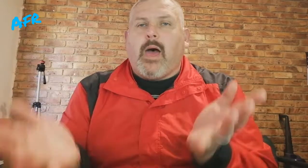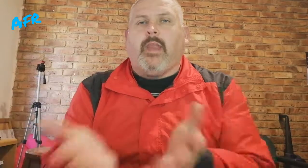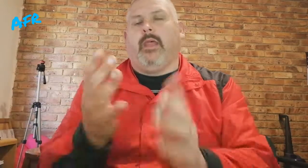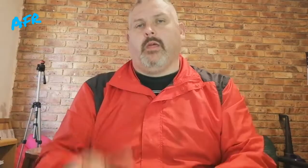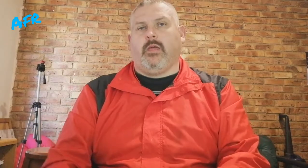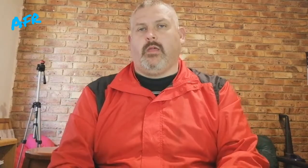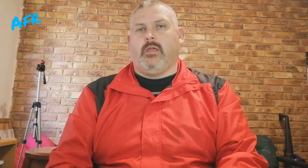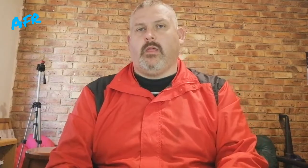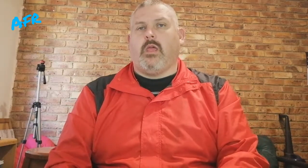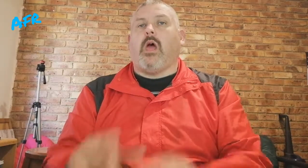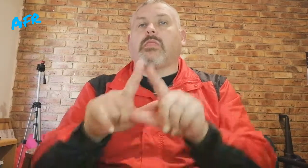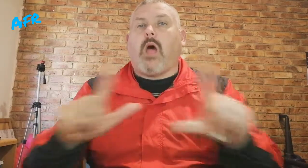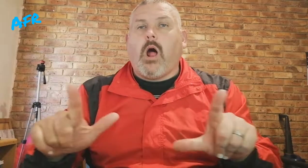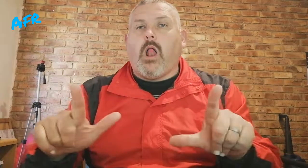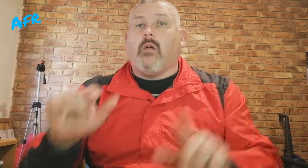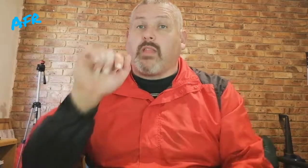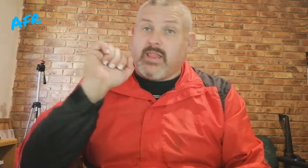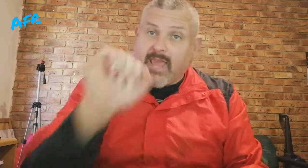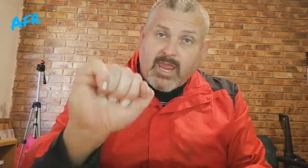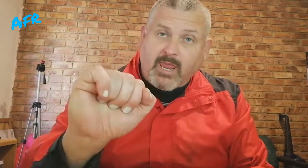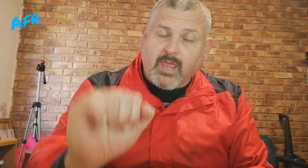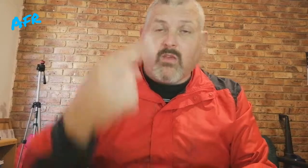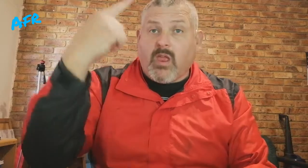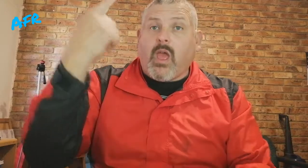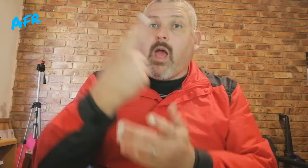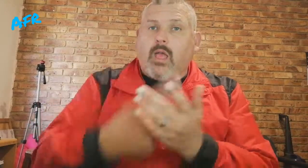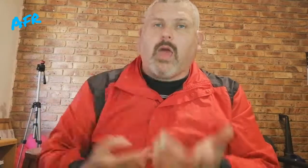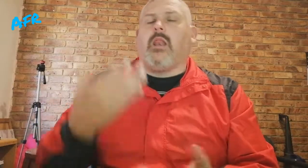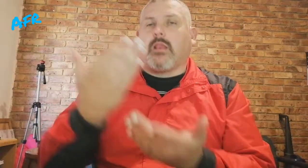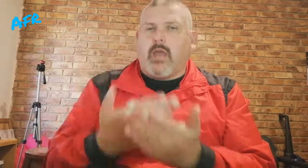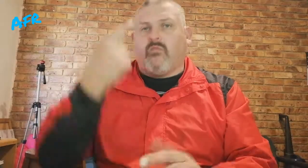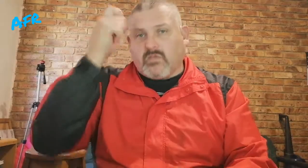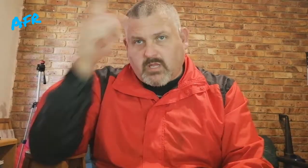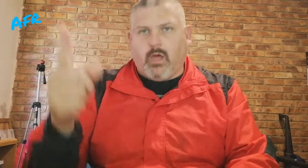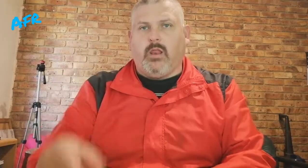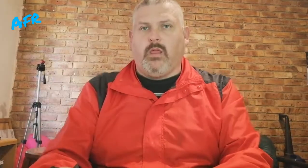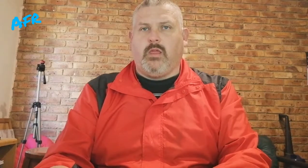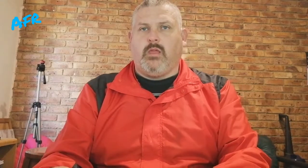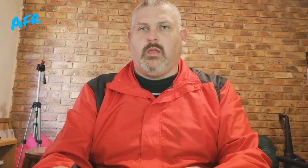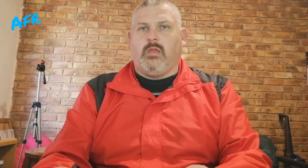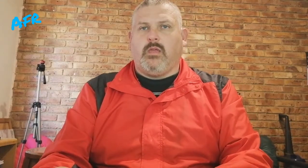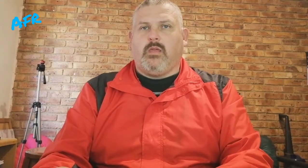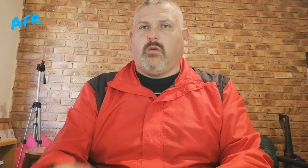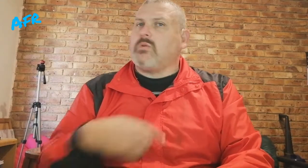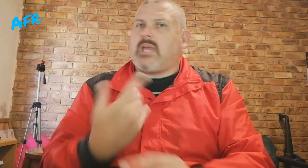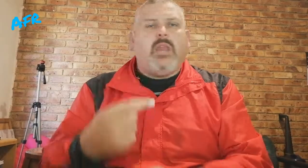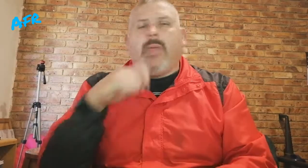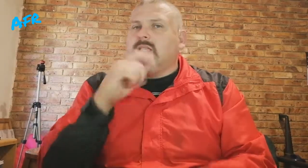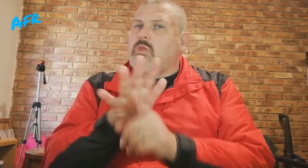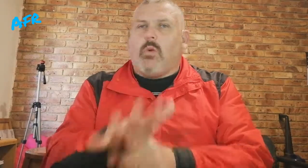aan, wat taal, wat jy, kan verstaan. Ons kan nie mense